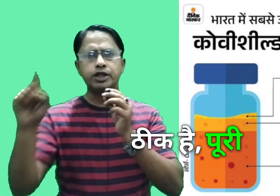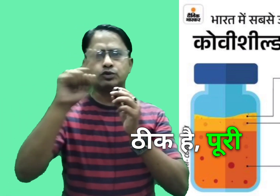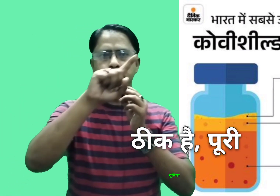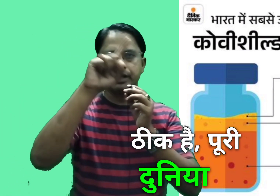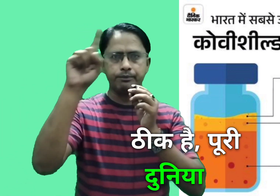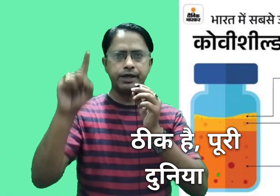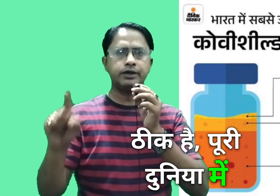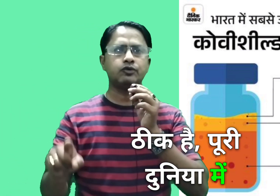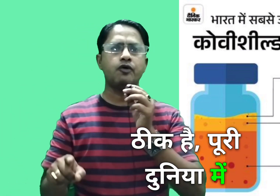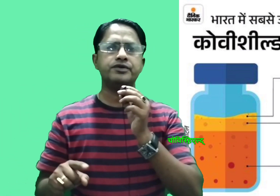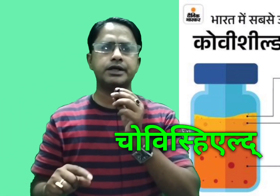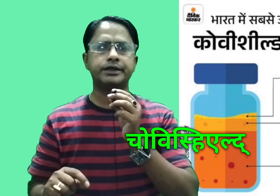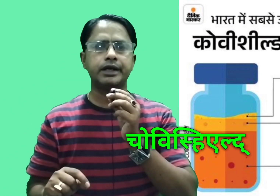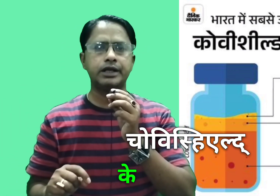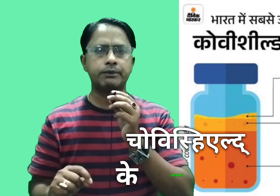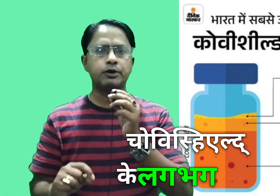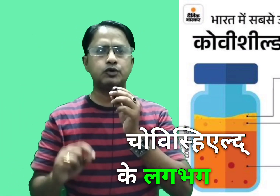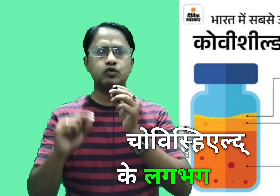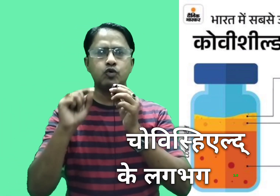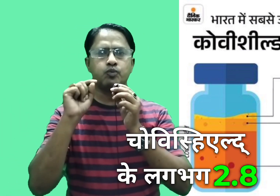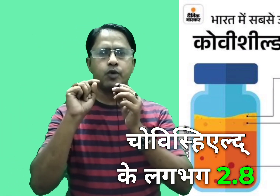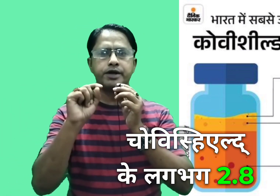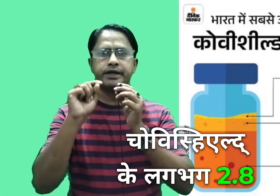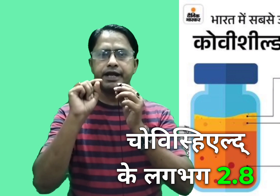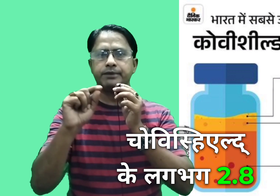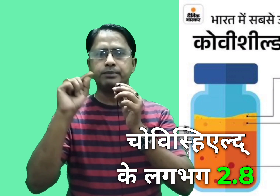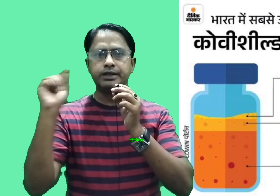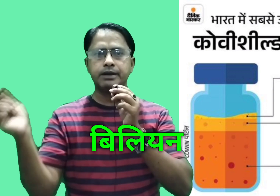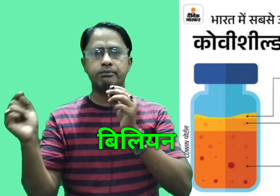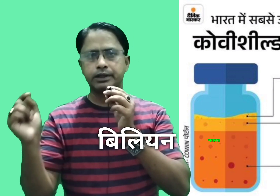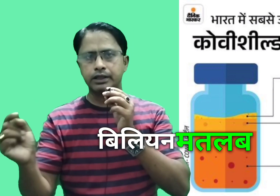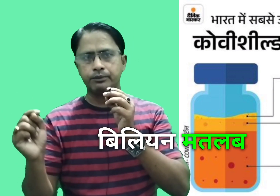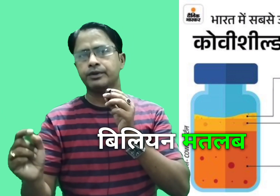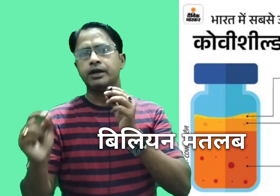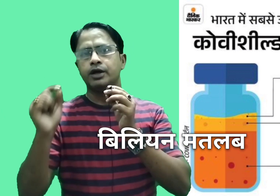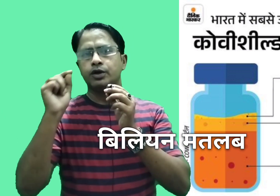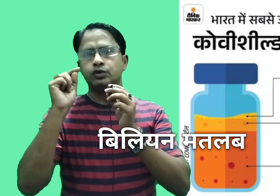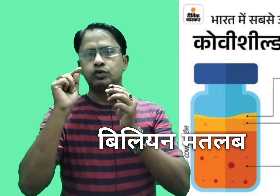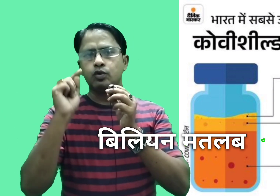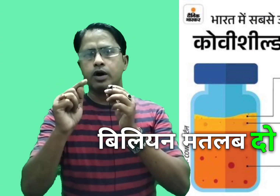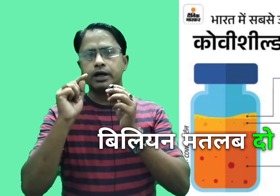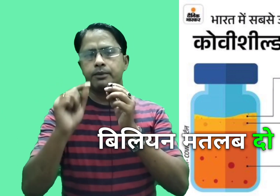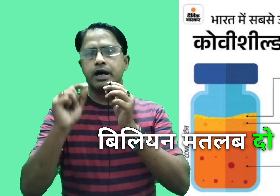ठीक है, पूरे दुनिया में कोविशील्ड के लगभग 2.8 बिलियन मतलब